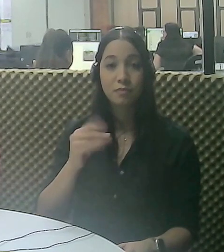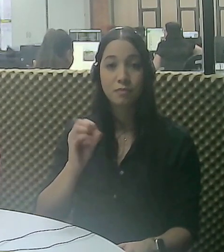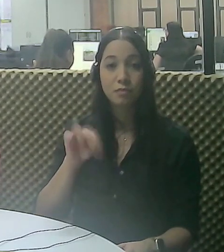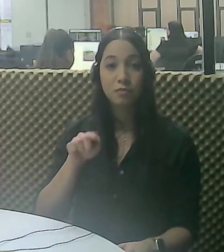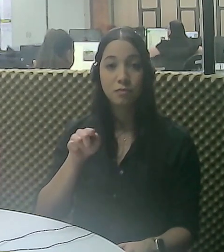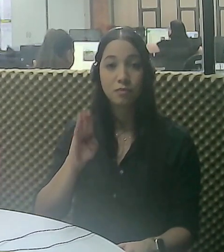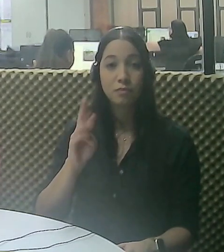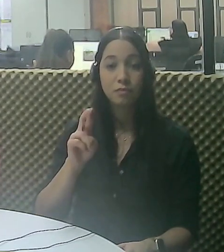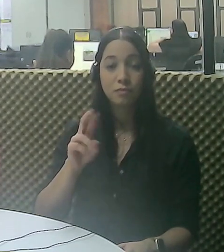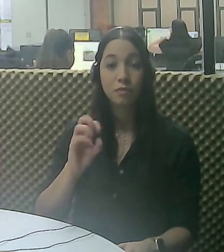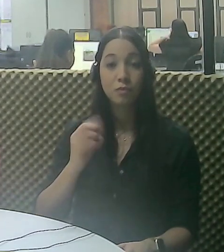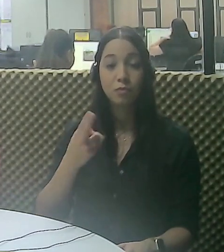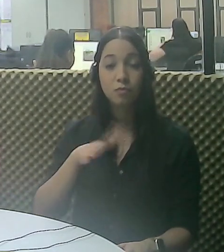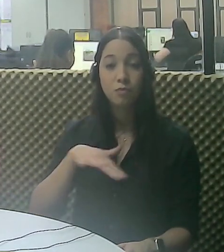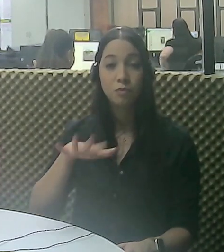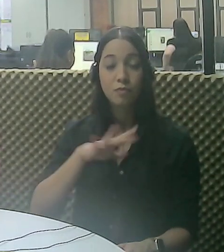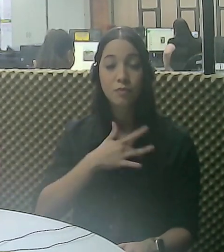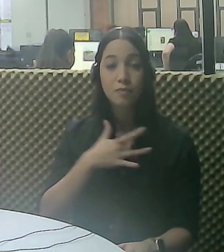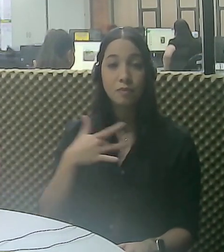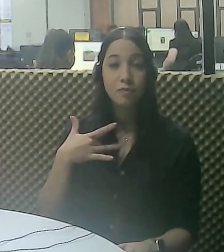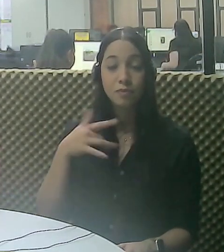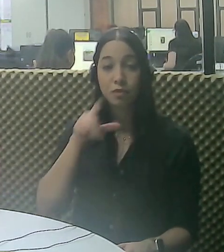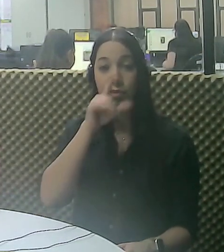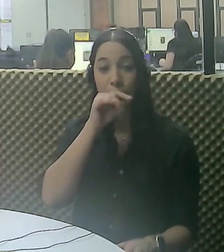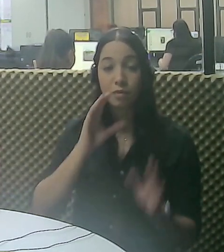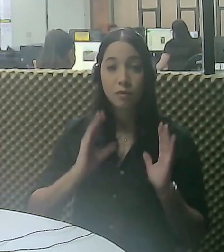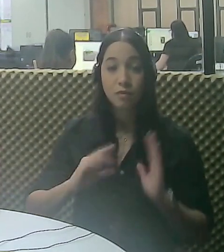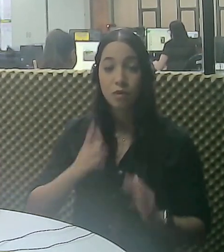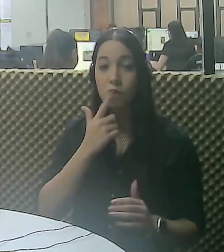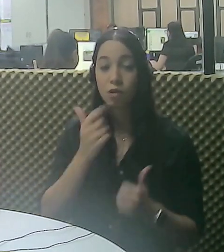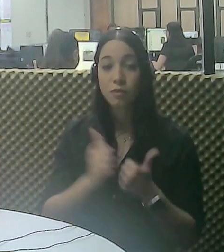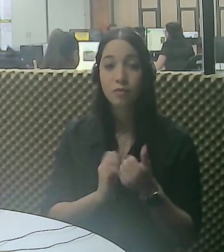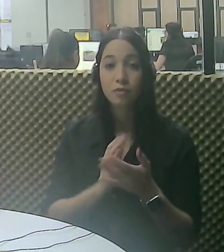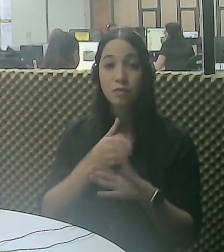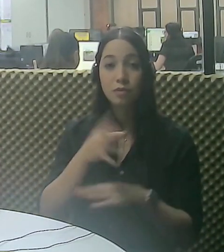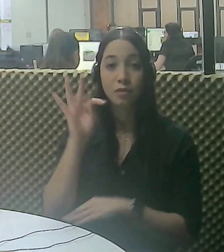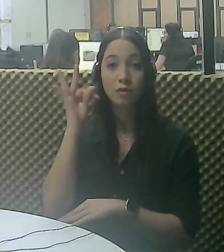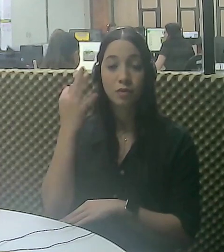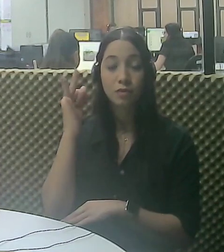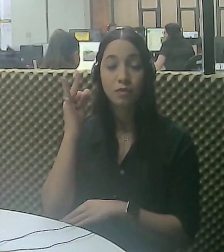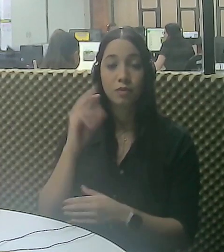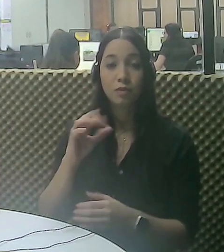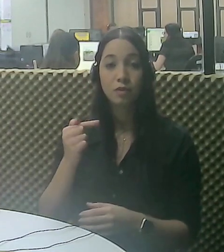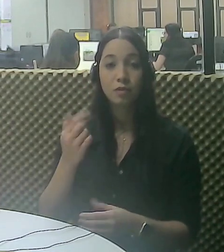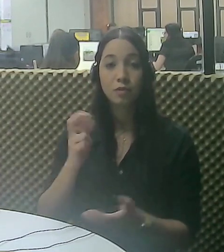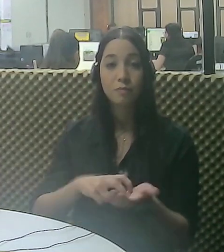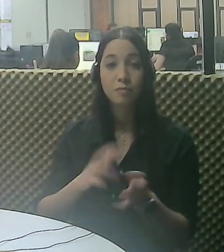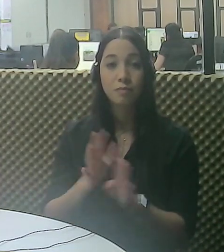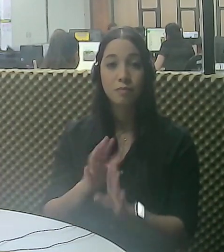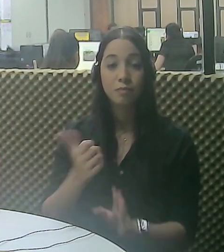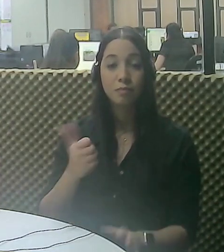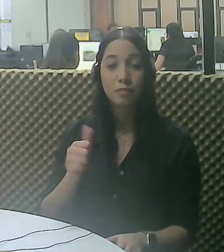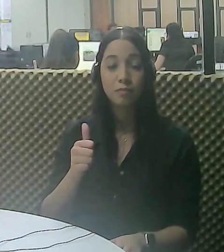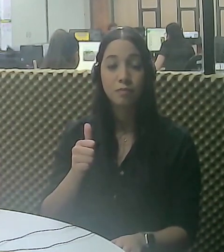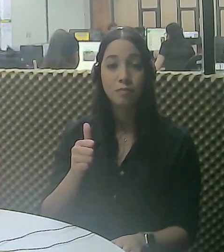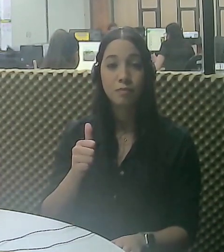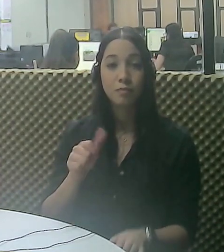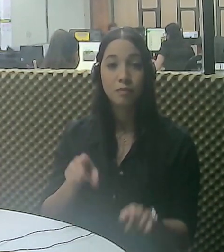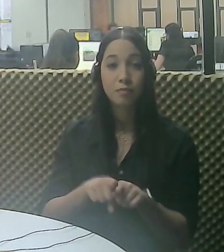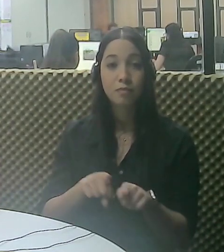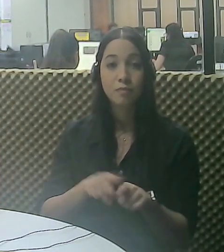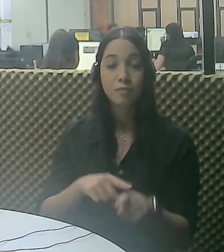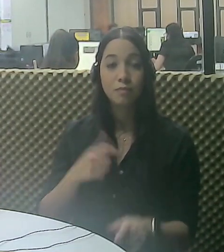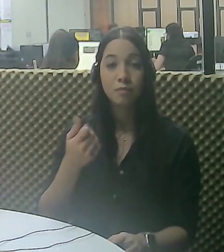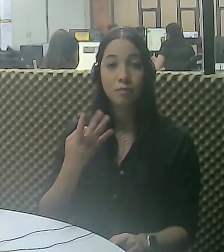timeaction.com.br ou no Espaço Saúde, no Parque do Sabiá, próximo à entrada do bairro Tibere, das 7 da manhã às 11 horas e também